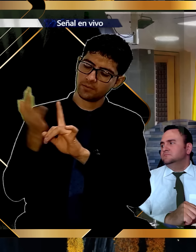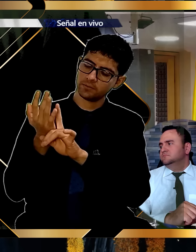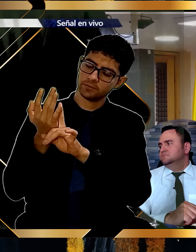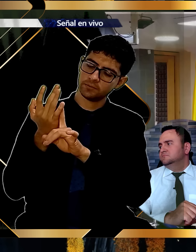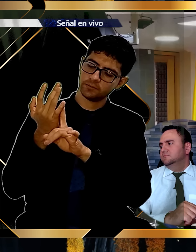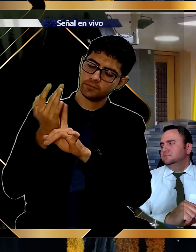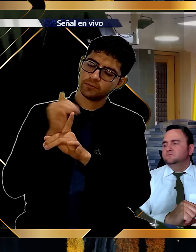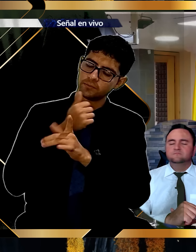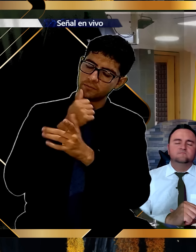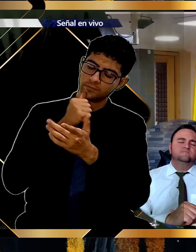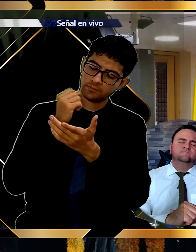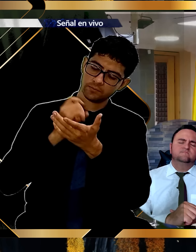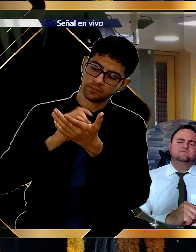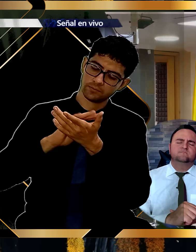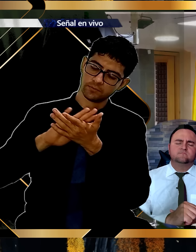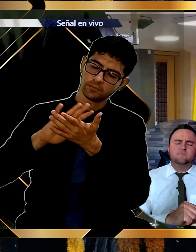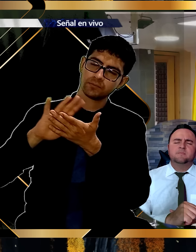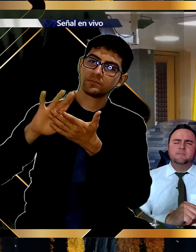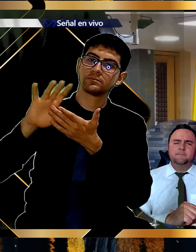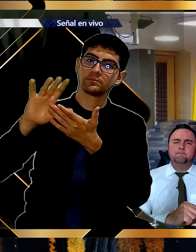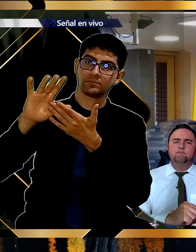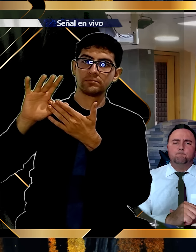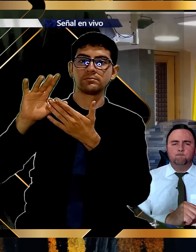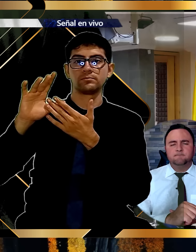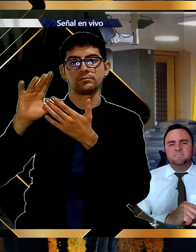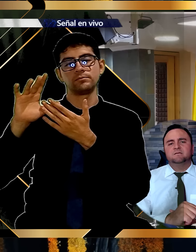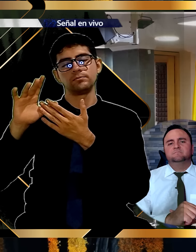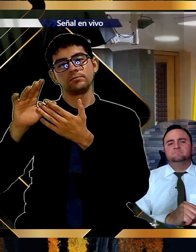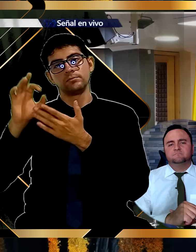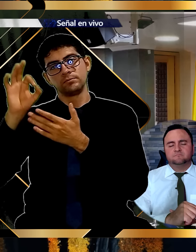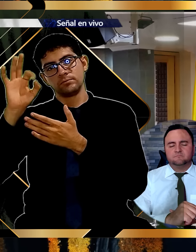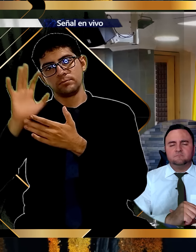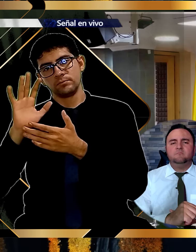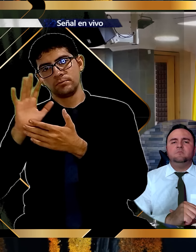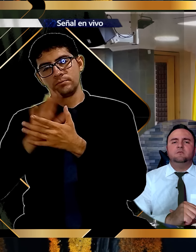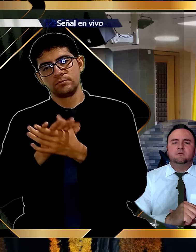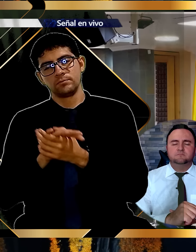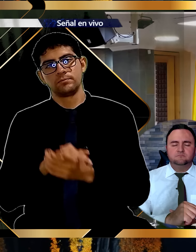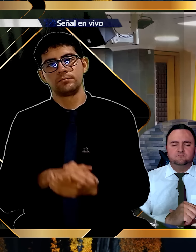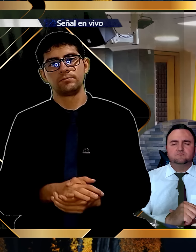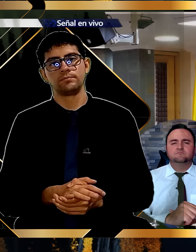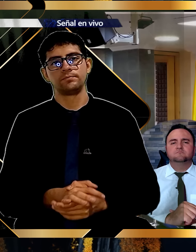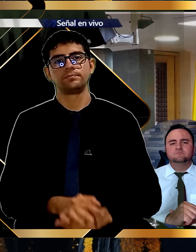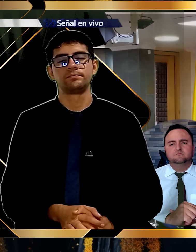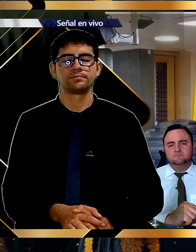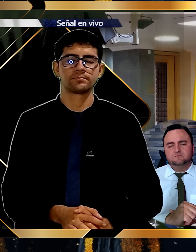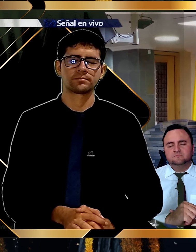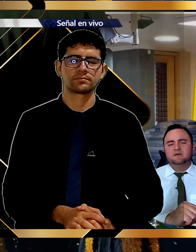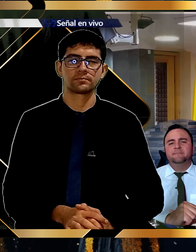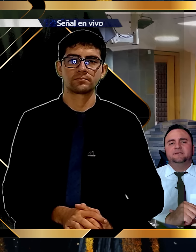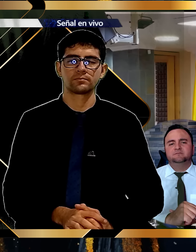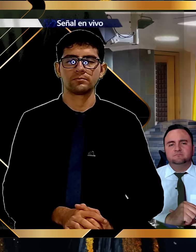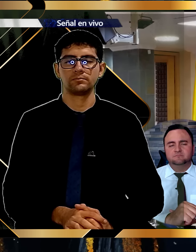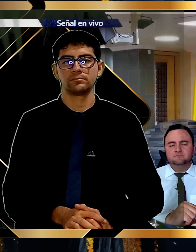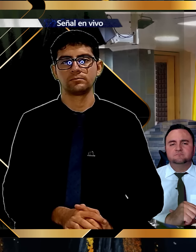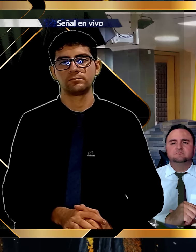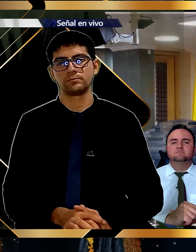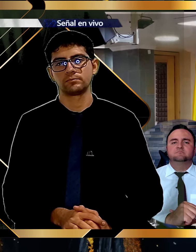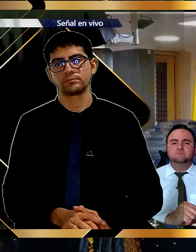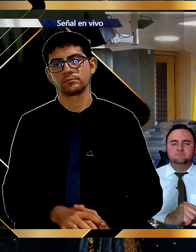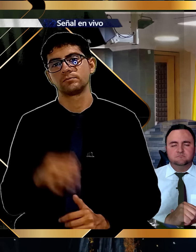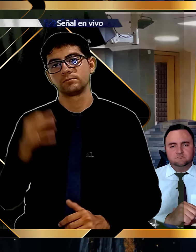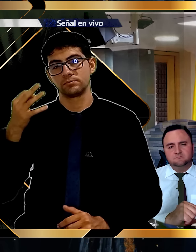martes y cada jueves. El pastor, ¿no ha visto el baldecito que está con agua y jabón? Viene todos los cultos con agua y jabón. Vamos a lavar la